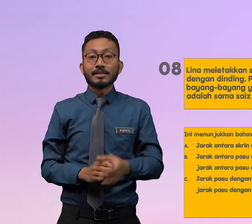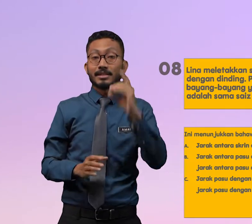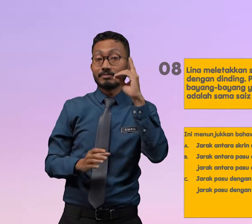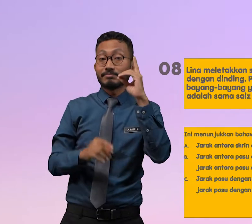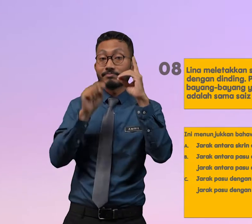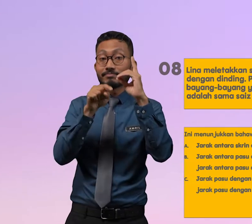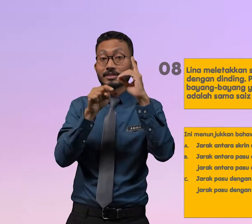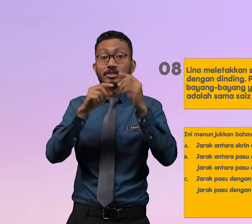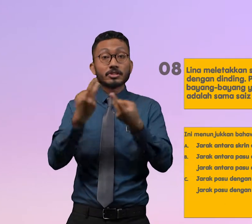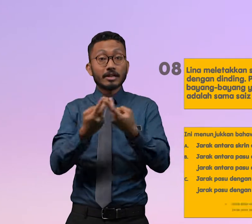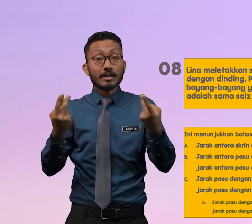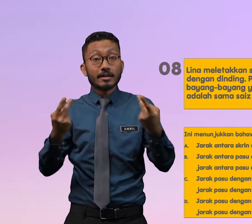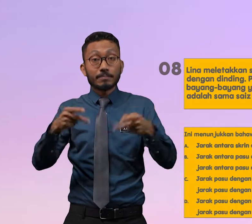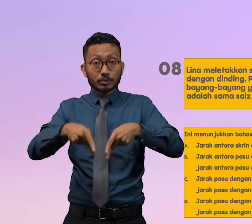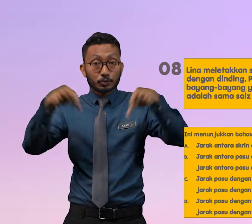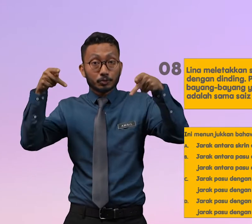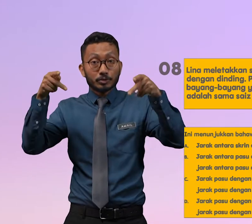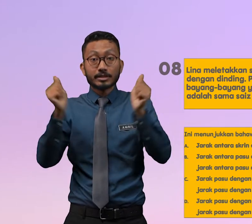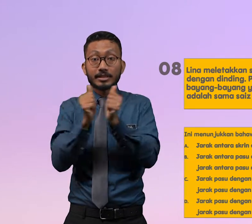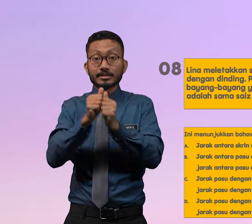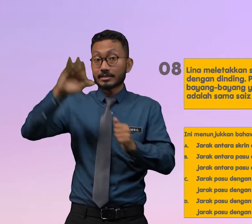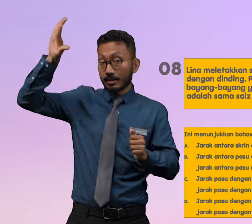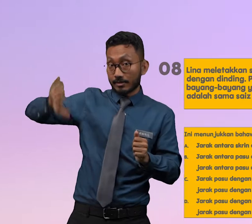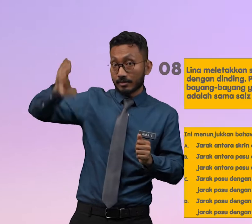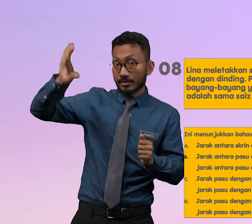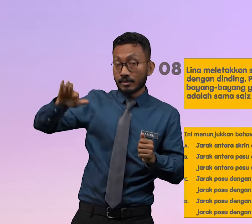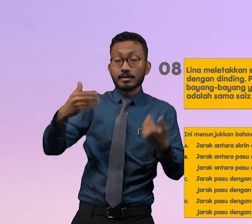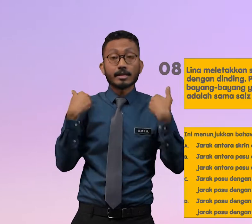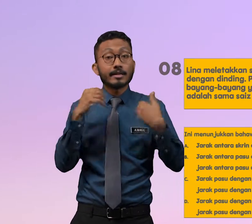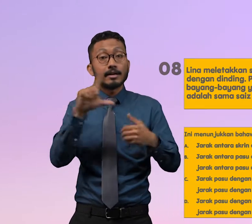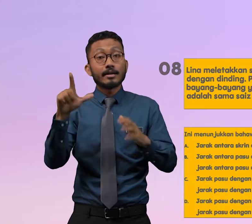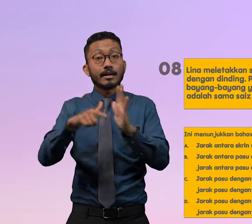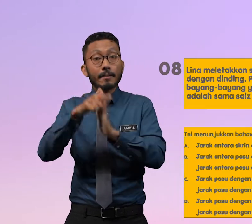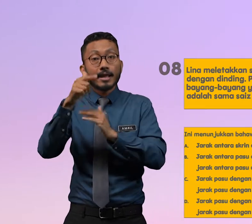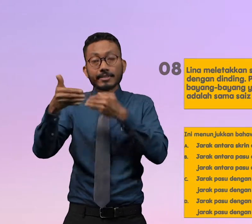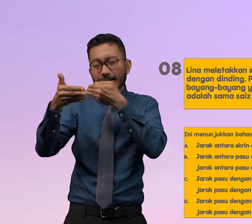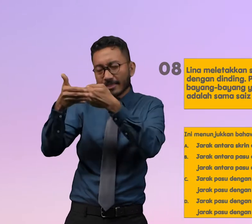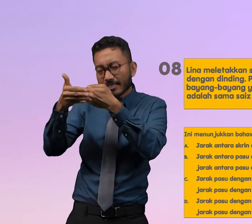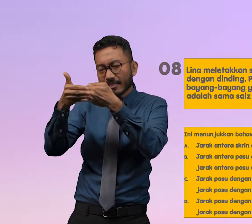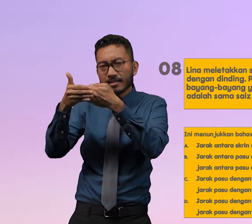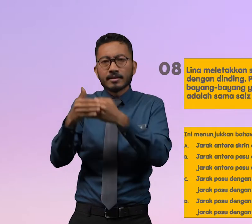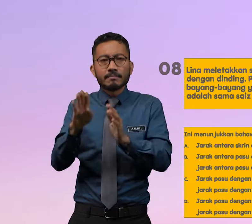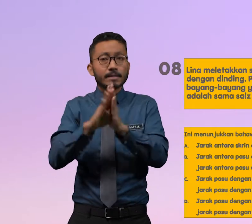Di jarak pacu dengan klip adalah lebih dekat